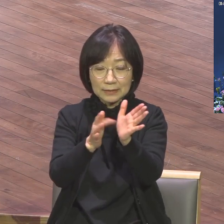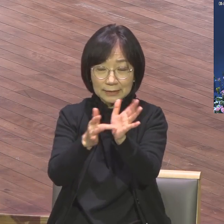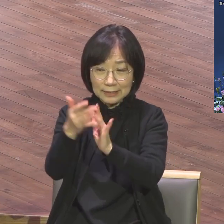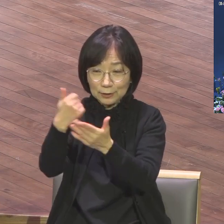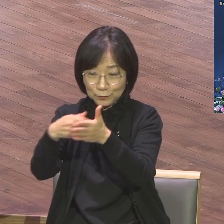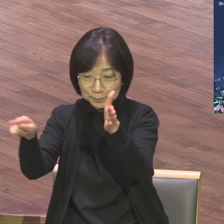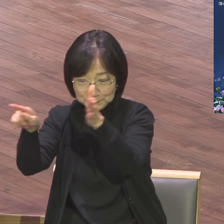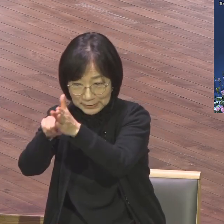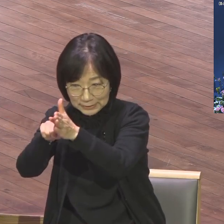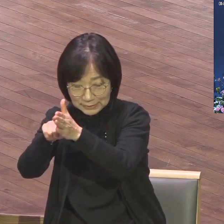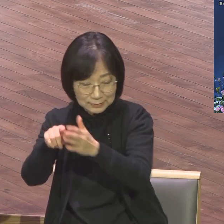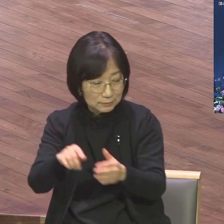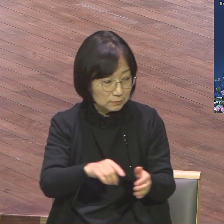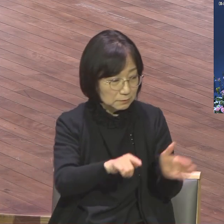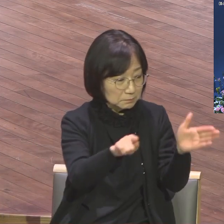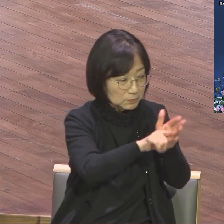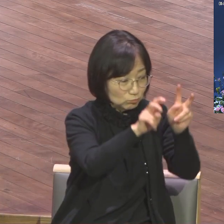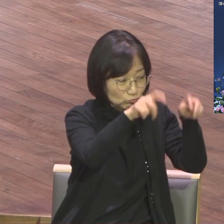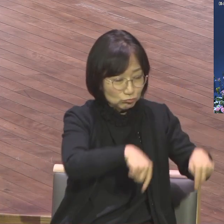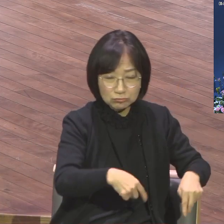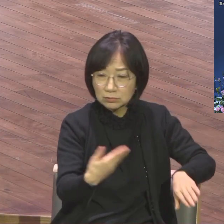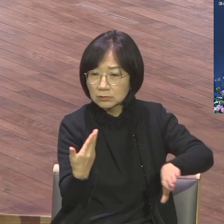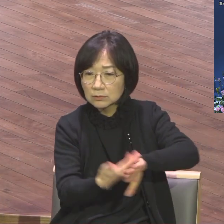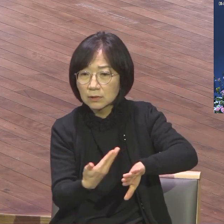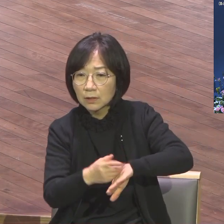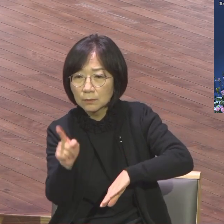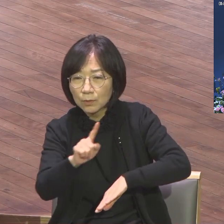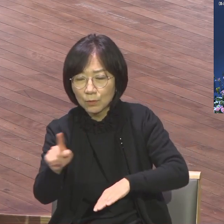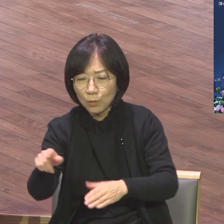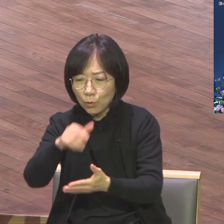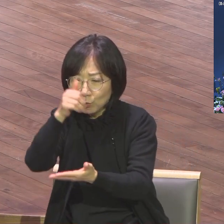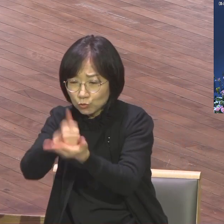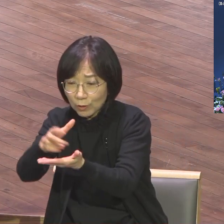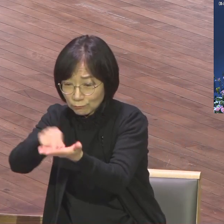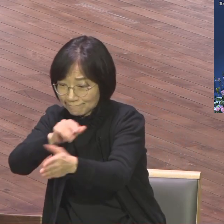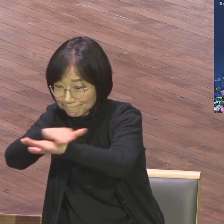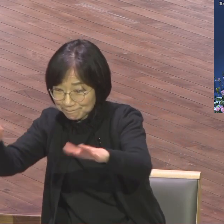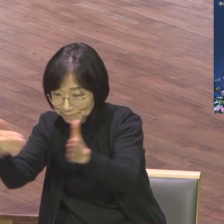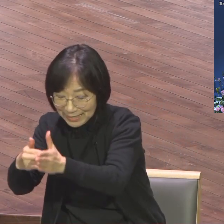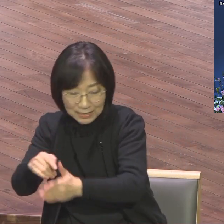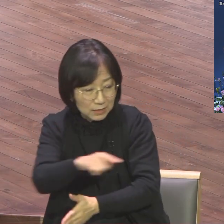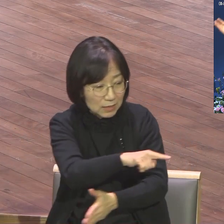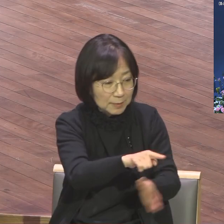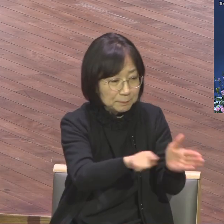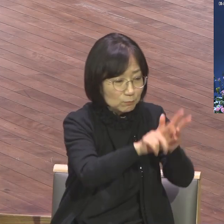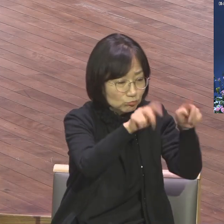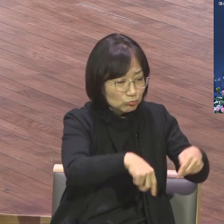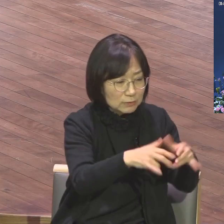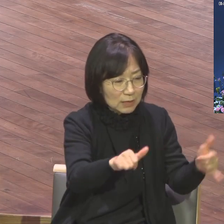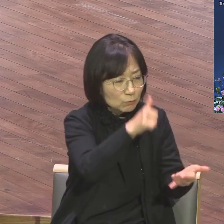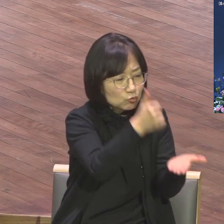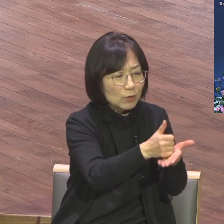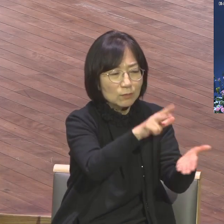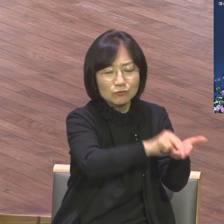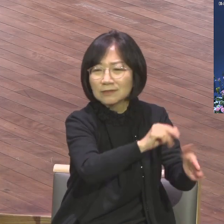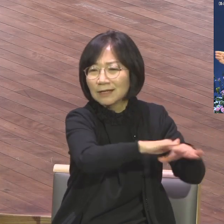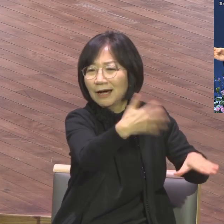뭐냐? 죄 해결 안 됐지. 죄 해결 안 됐잖아요. 죄 예수 안 믿었으니까 죄는 그대로 있지요.